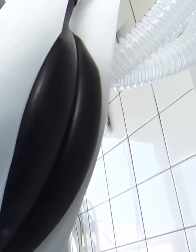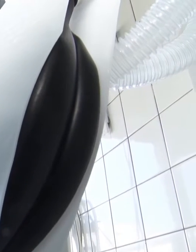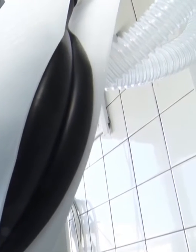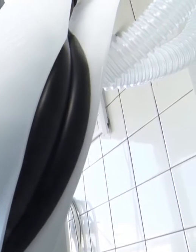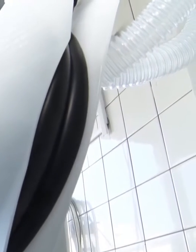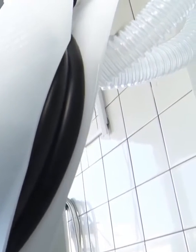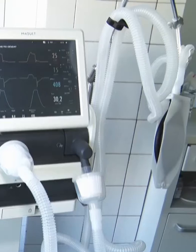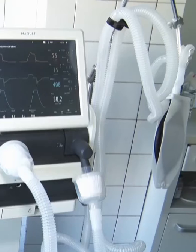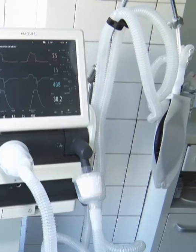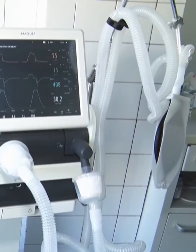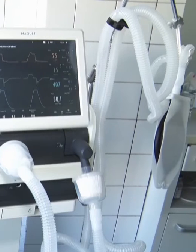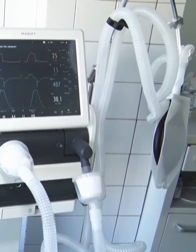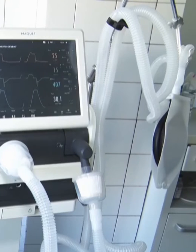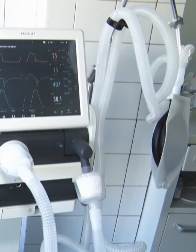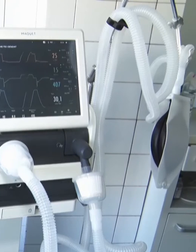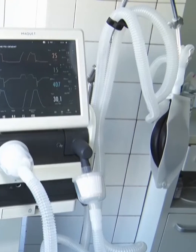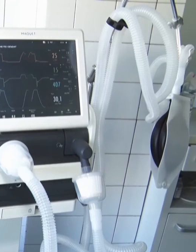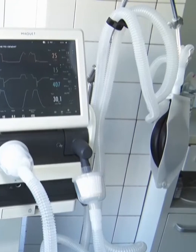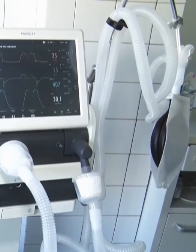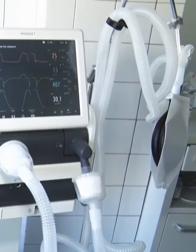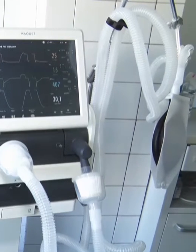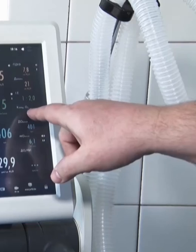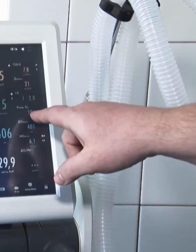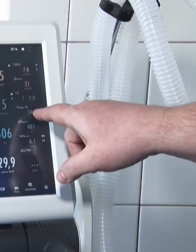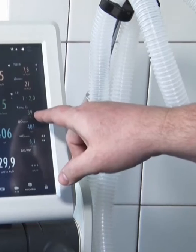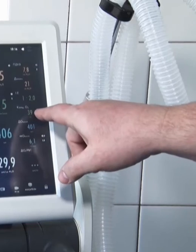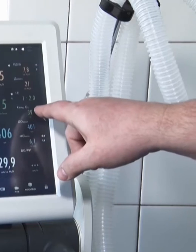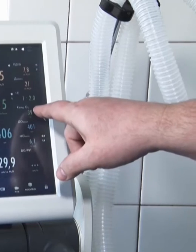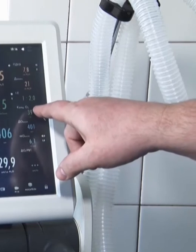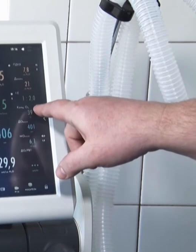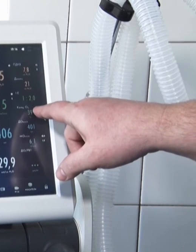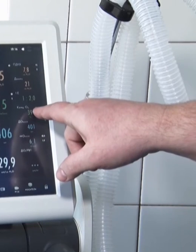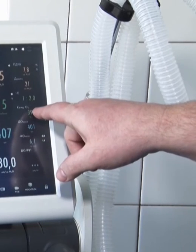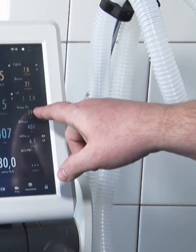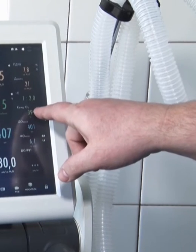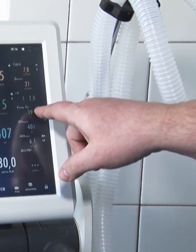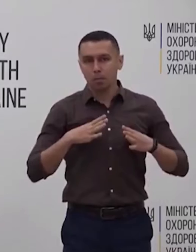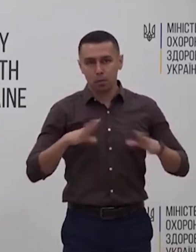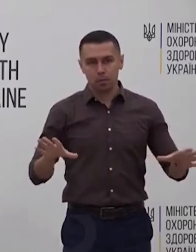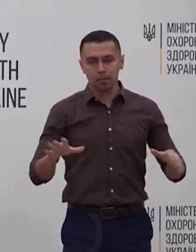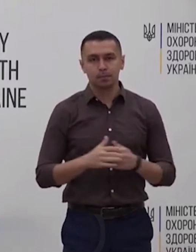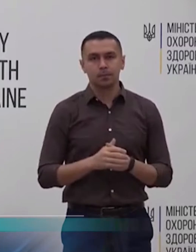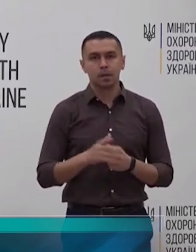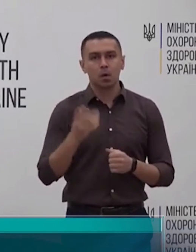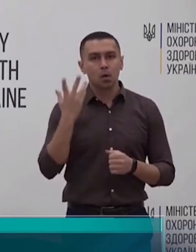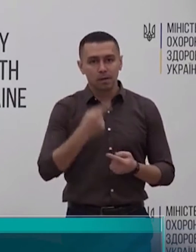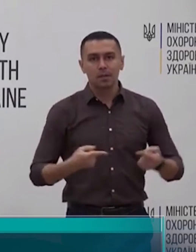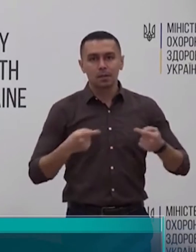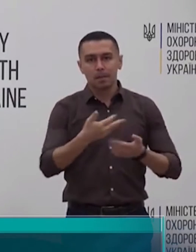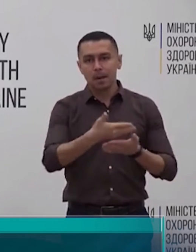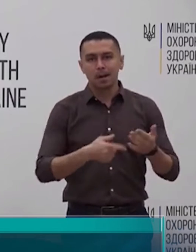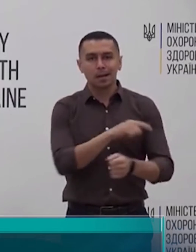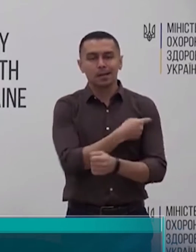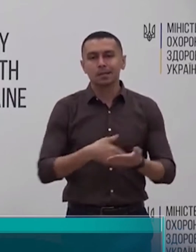каже, МОЗ готує документи для централізованих закупівель лікарських засобів для медзакладів. При визначенні переліку